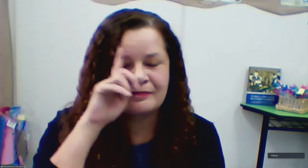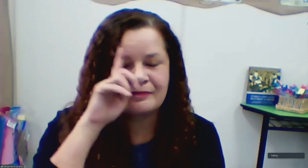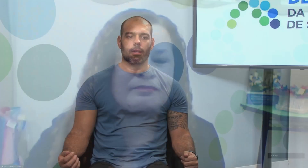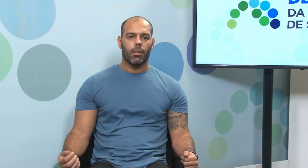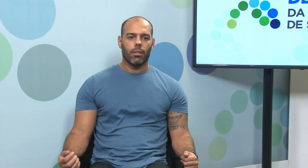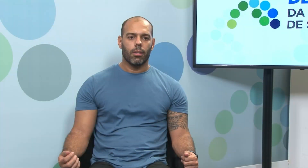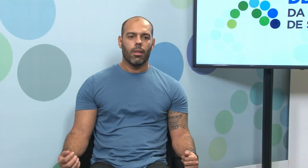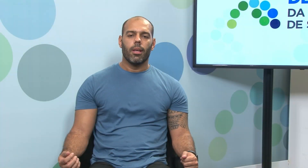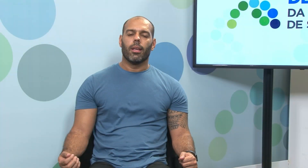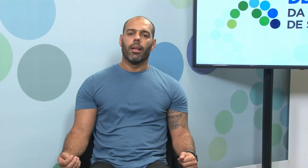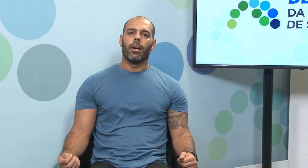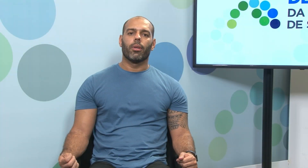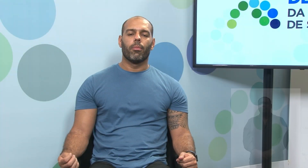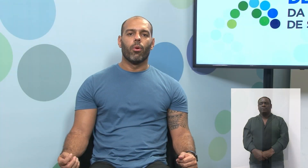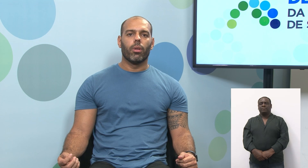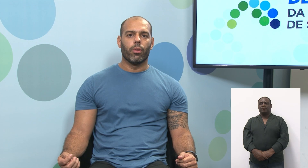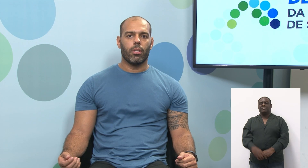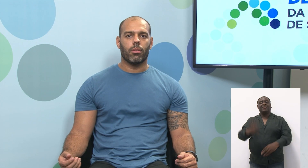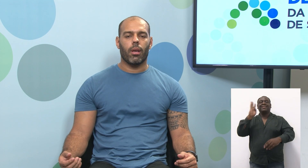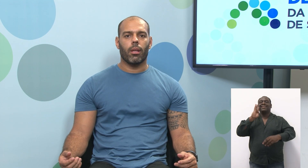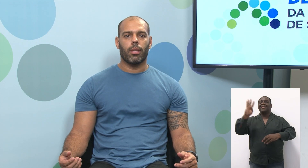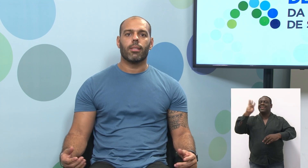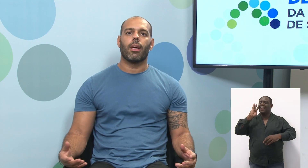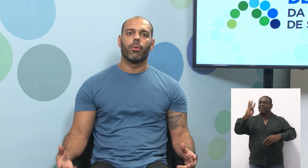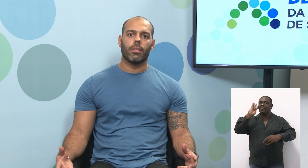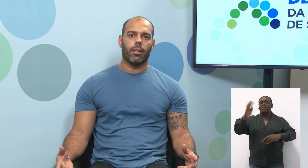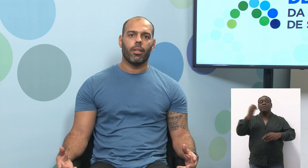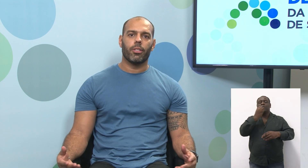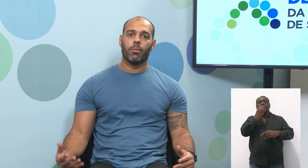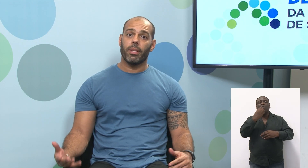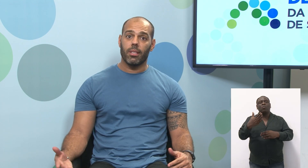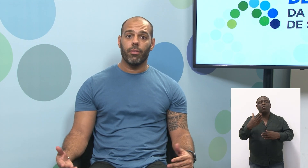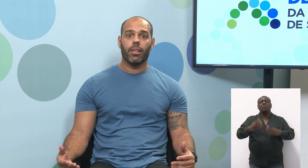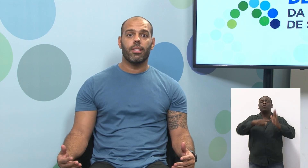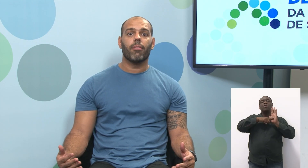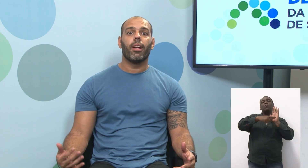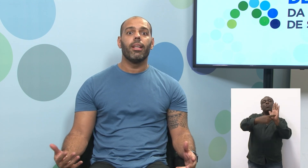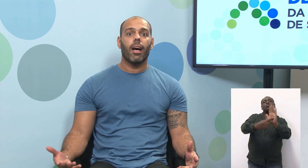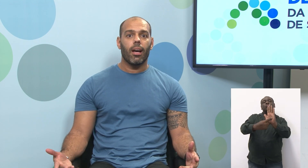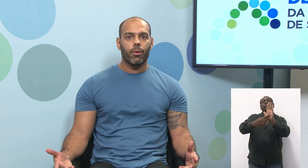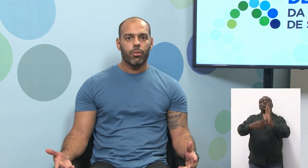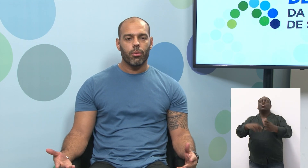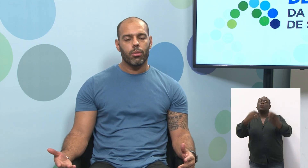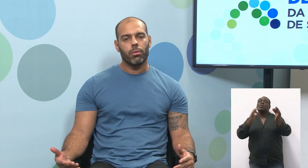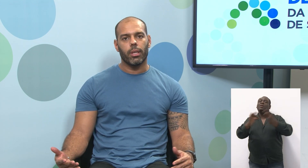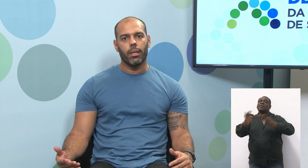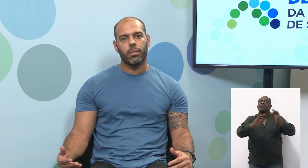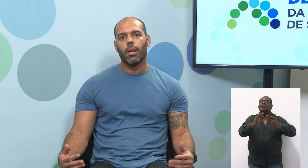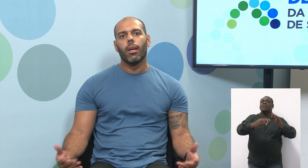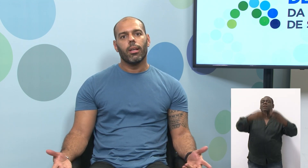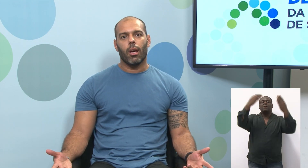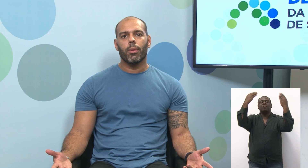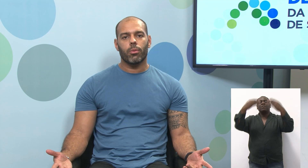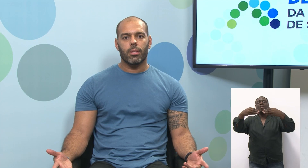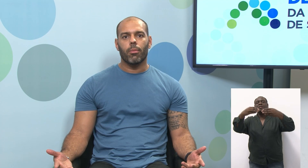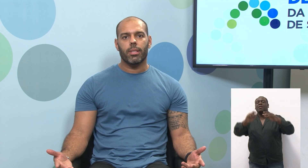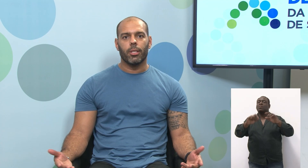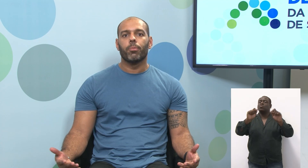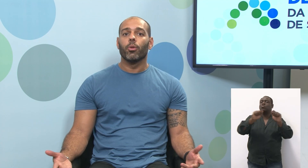Legal. Que legal, que bom que vocês traçaram estratégias específicas e avaliaram os seus estudantes, que é uma situação bastante